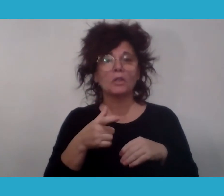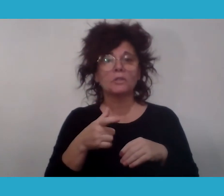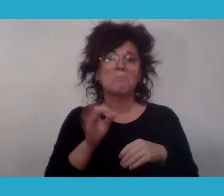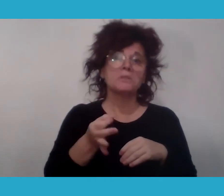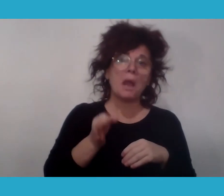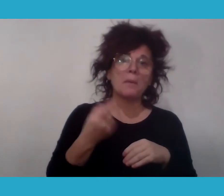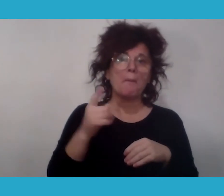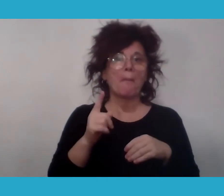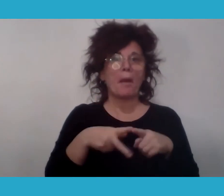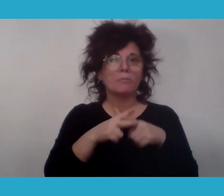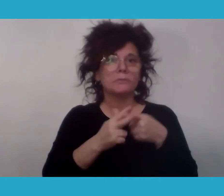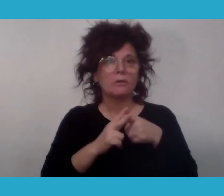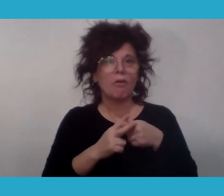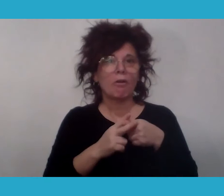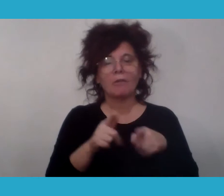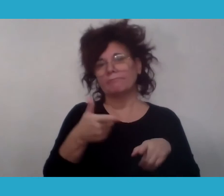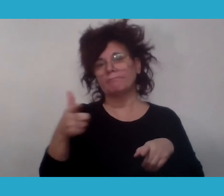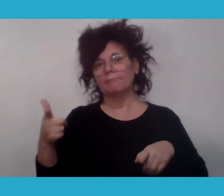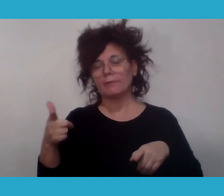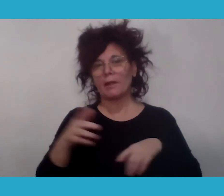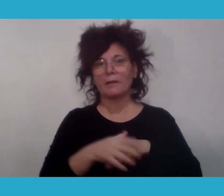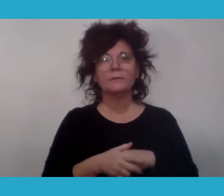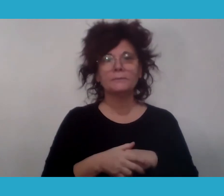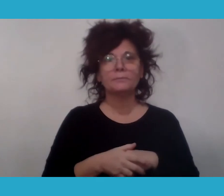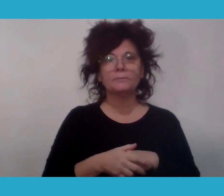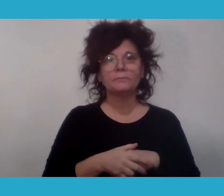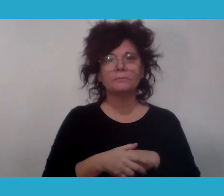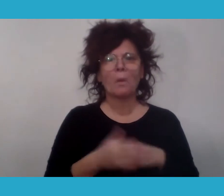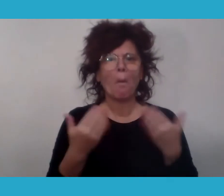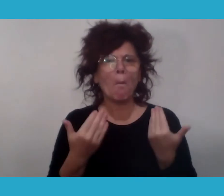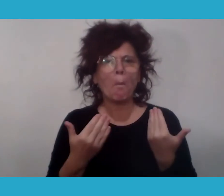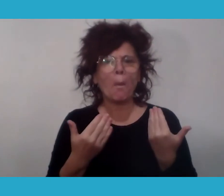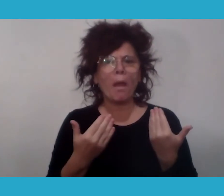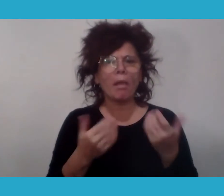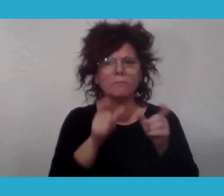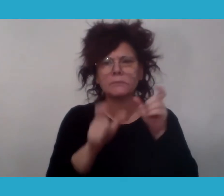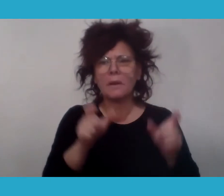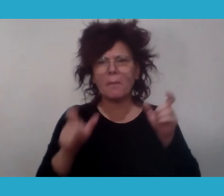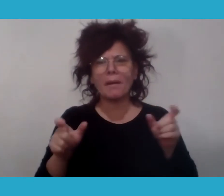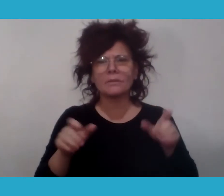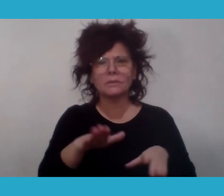y al CID2. ¿Pueden los habitantes de zonas rurales, de acuerdo con esta